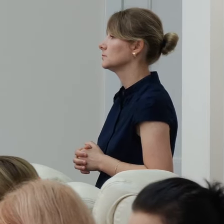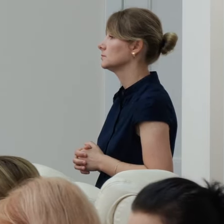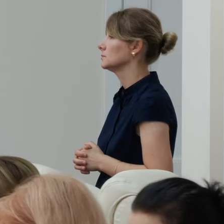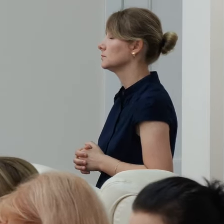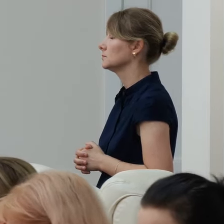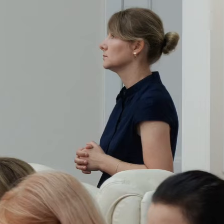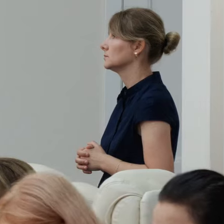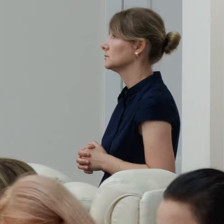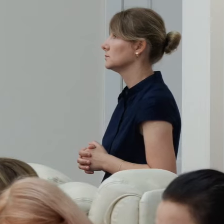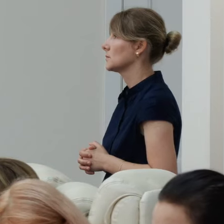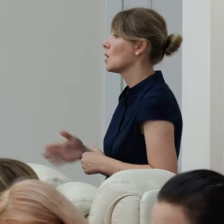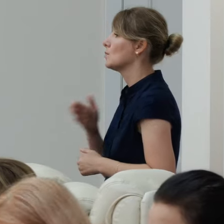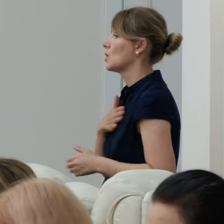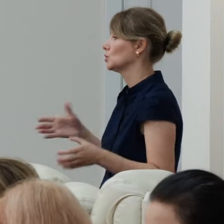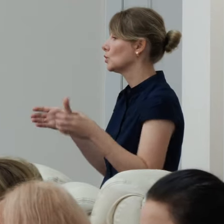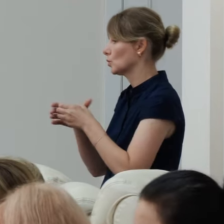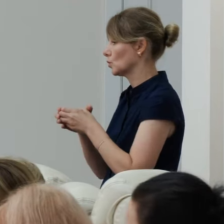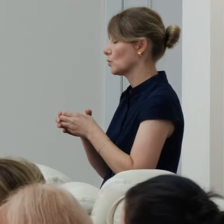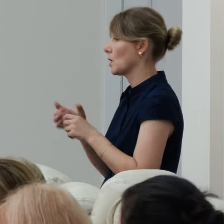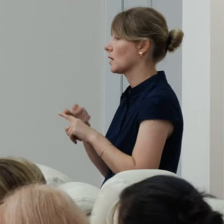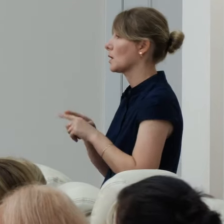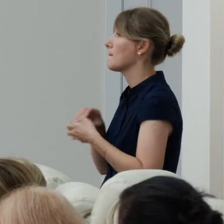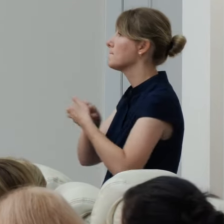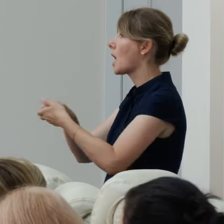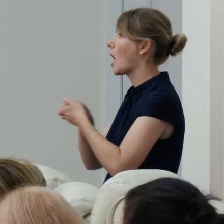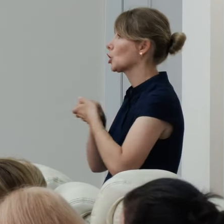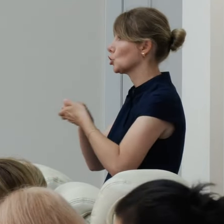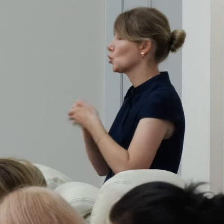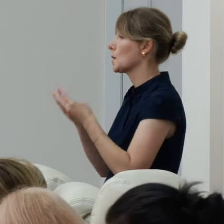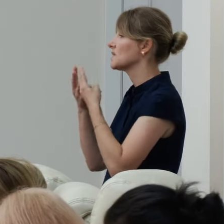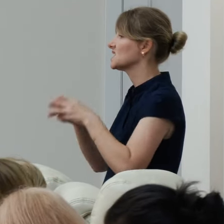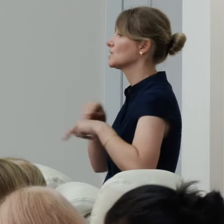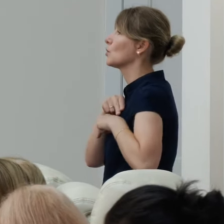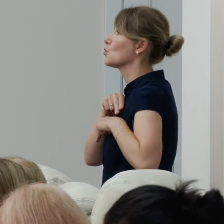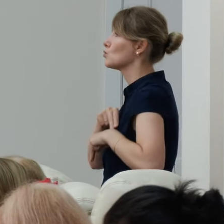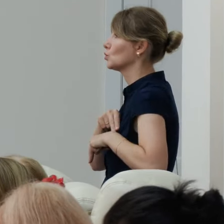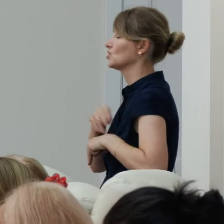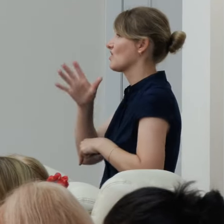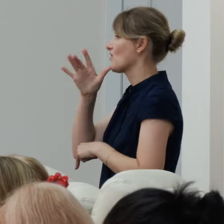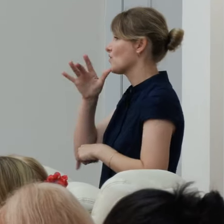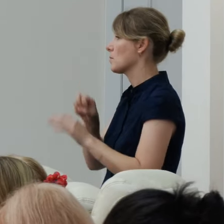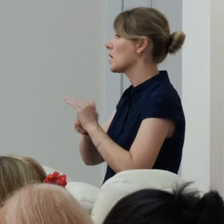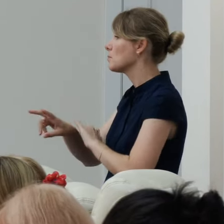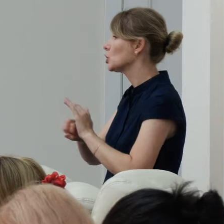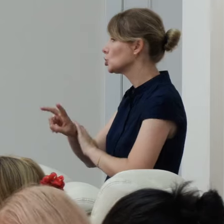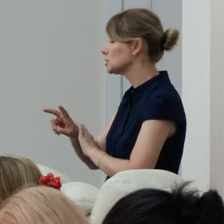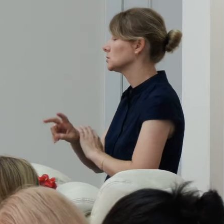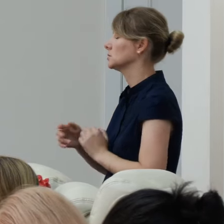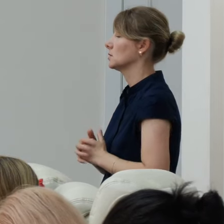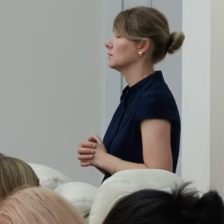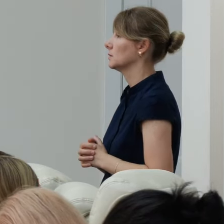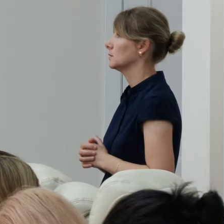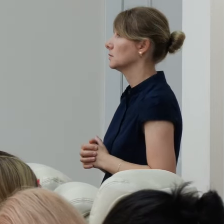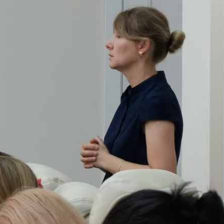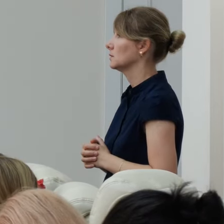UNHCR este un important partener al Ministerului Muncii, mai ales în criza refugiaților. Aș vrea să reiterez